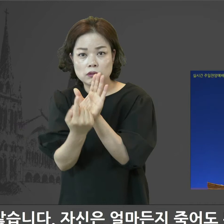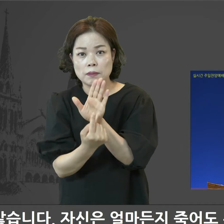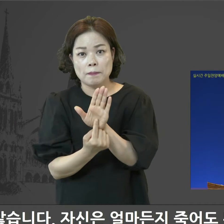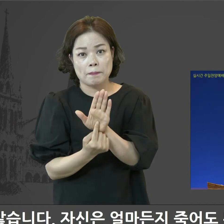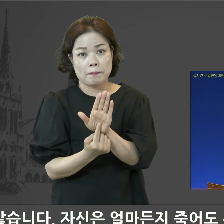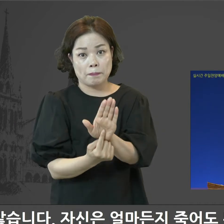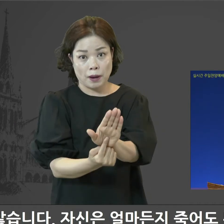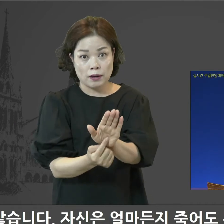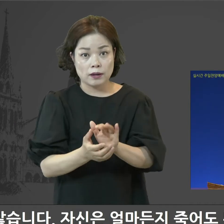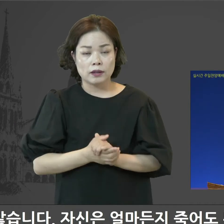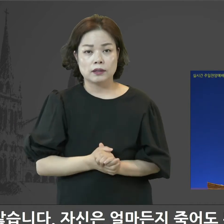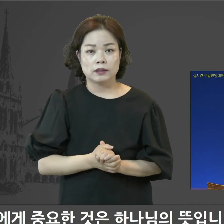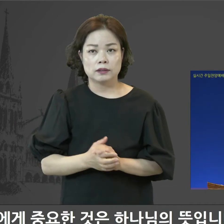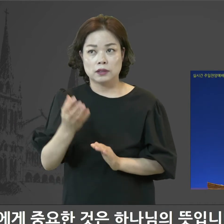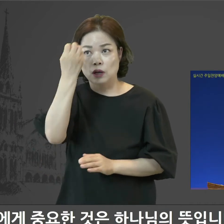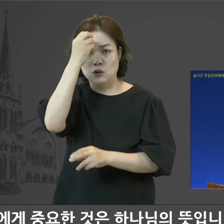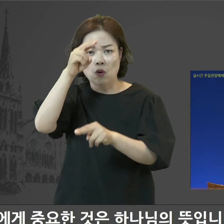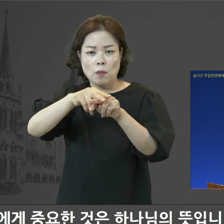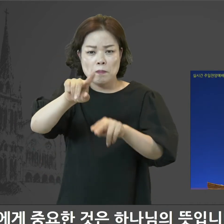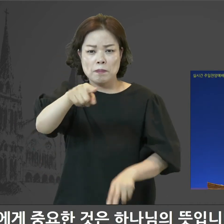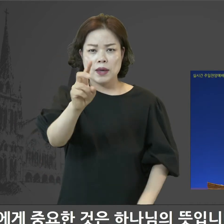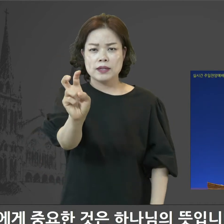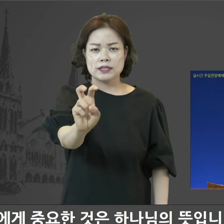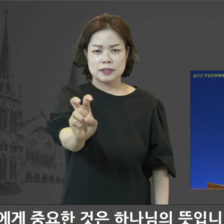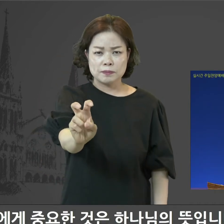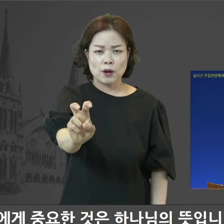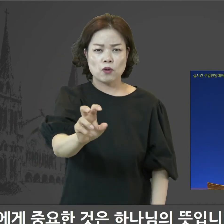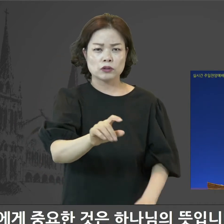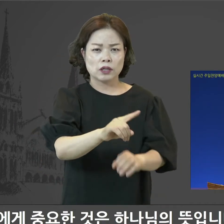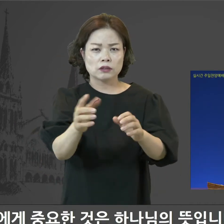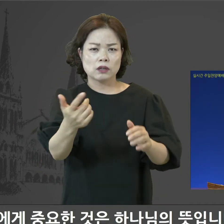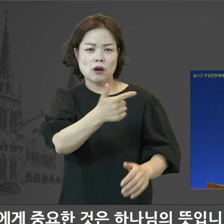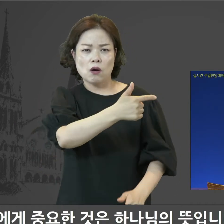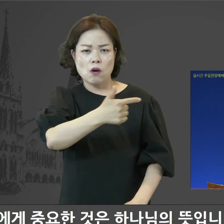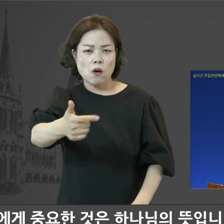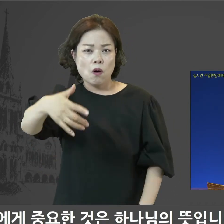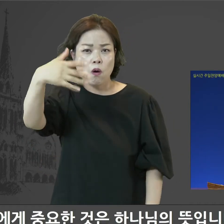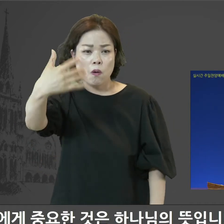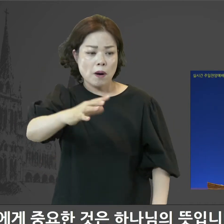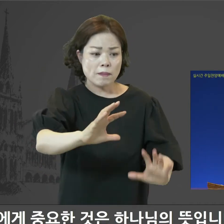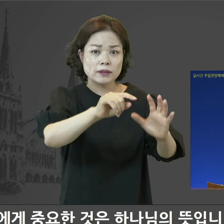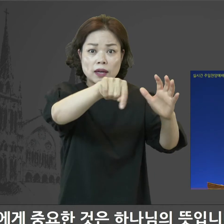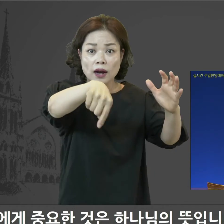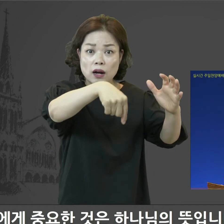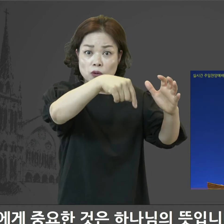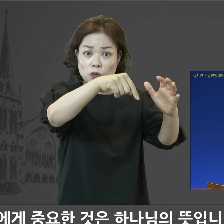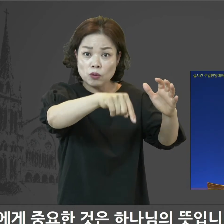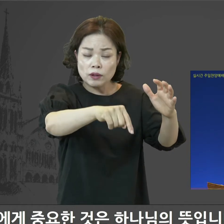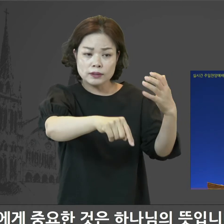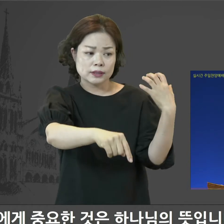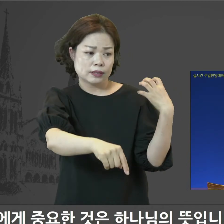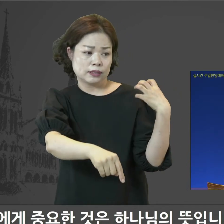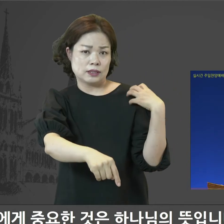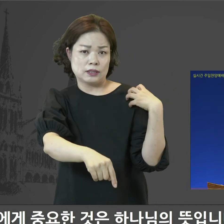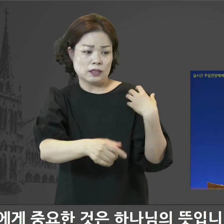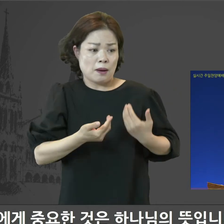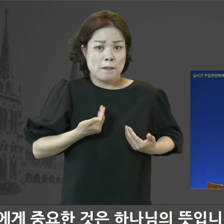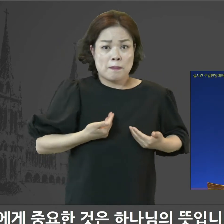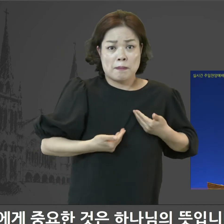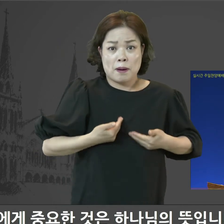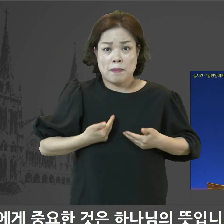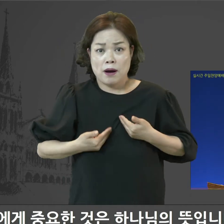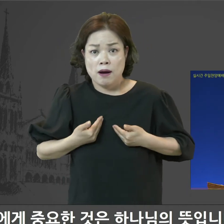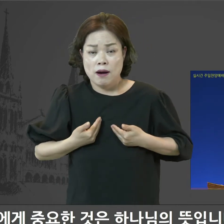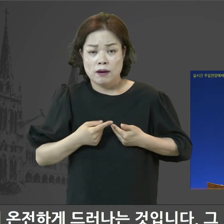것이에요. 그래서 고관만 120명이 되는 그 어마어마한 나라 가운데서도 직무가 정말 바빴을